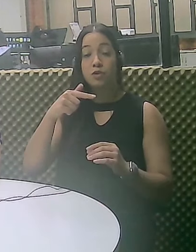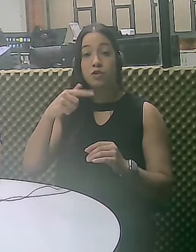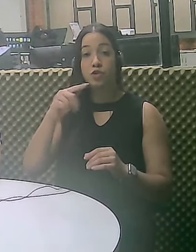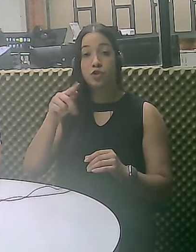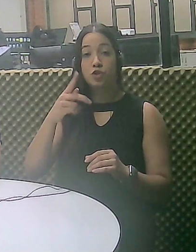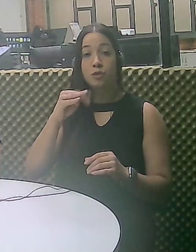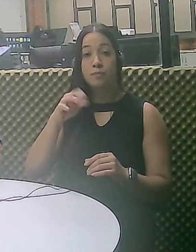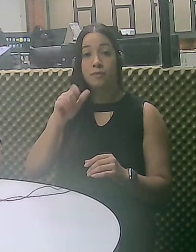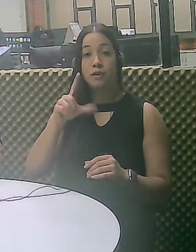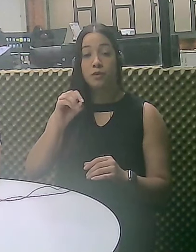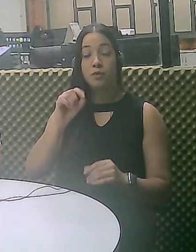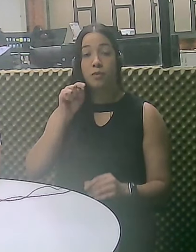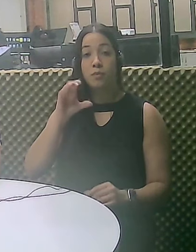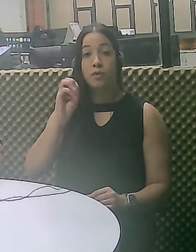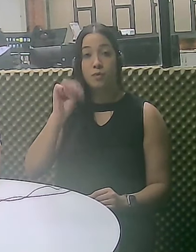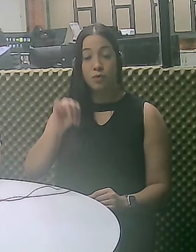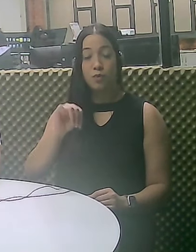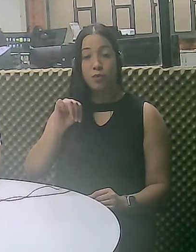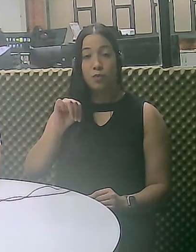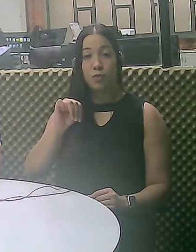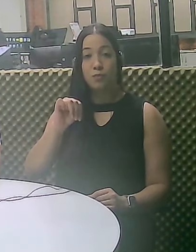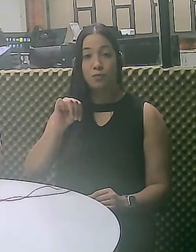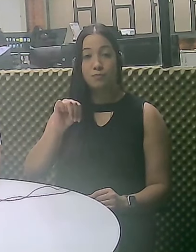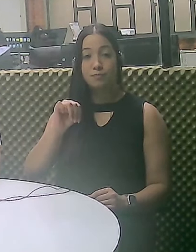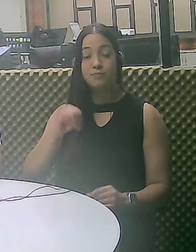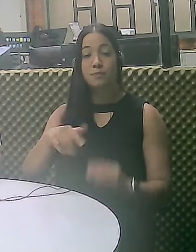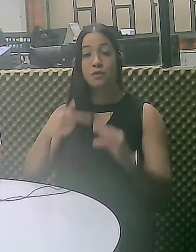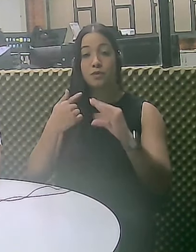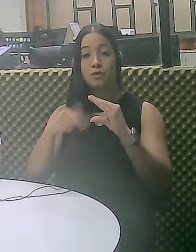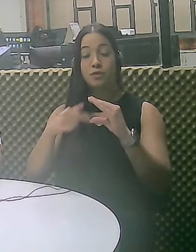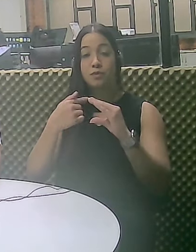comap@gmail.com. Repetindo, processoseletivo da